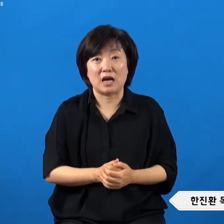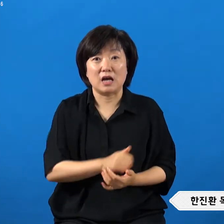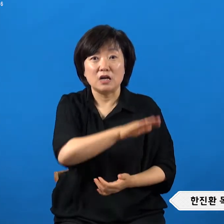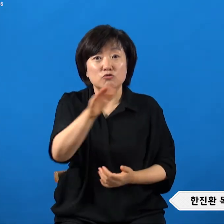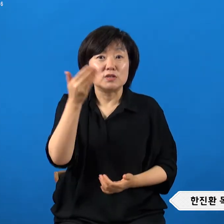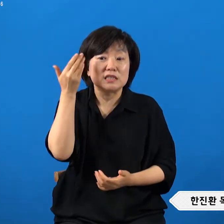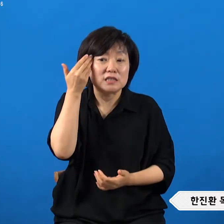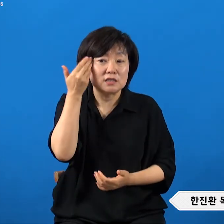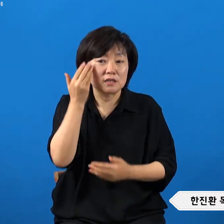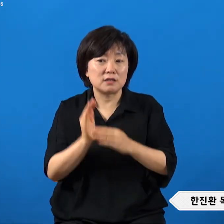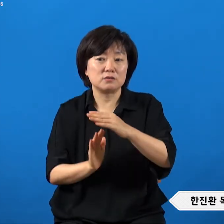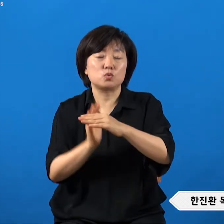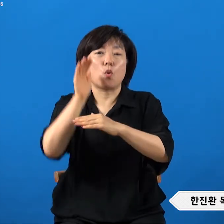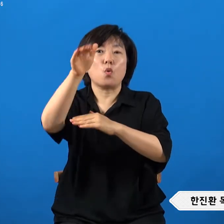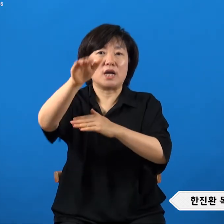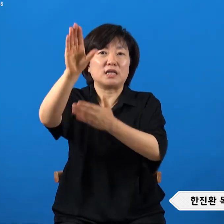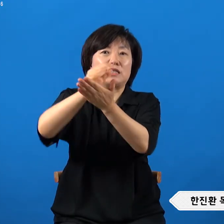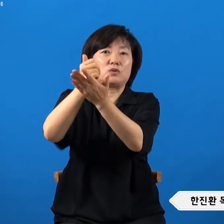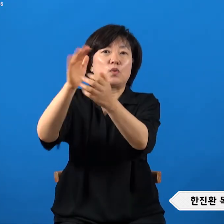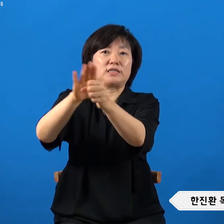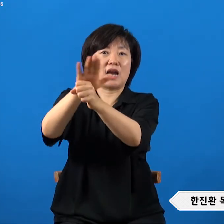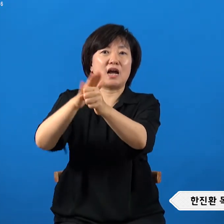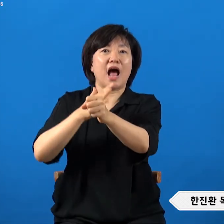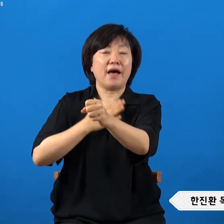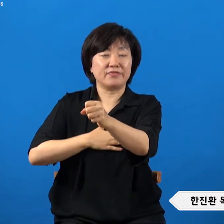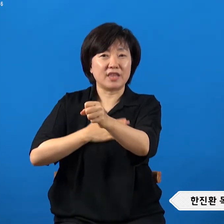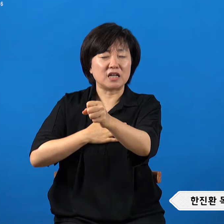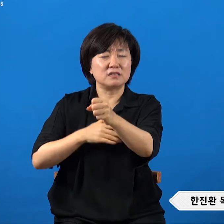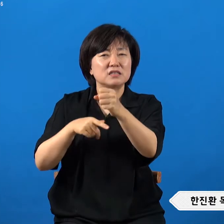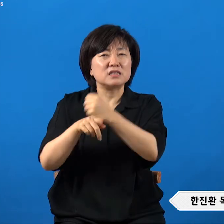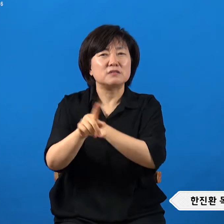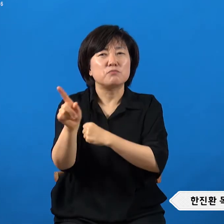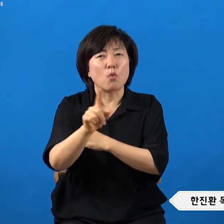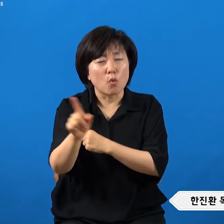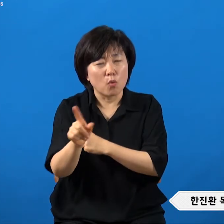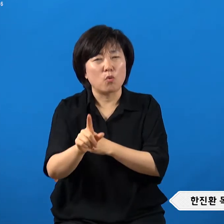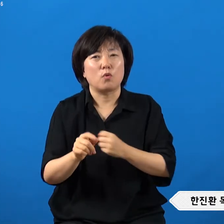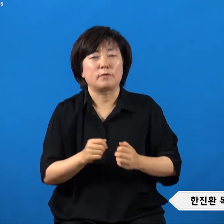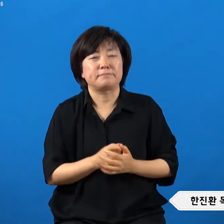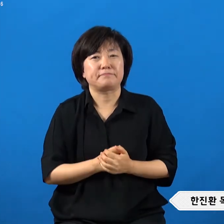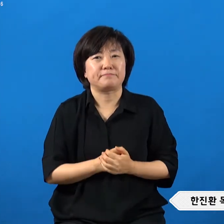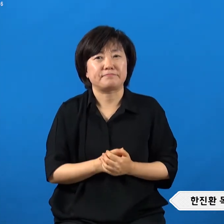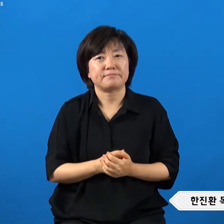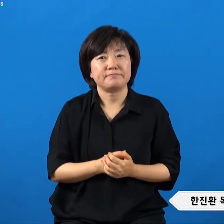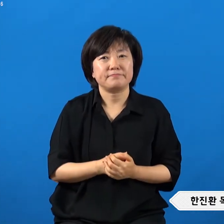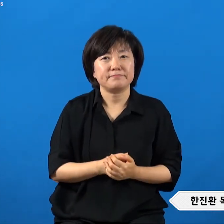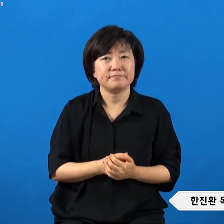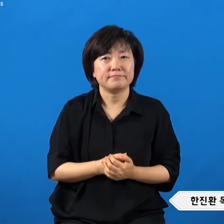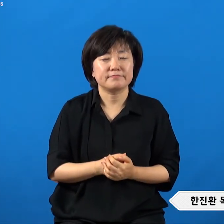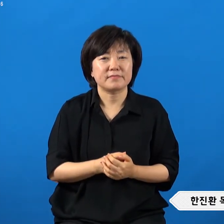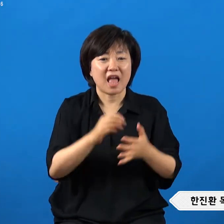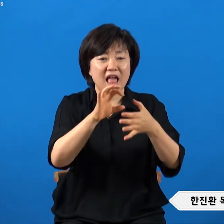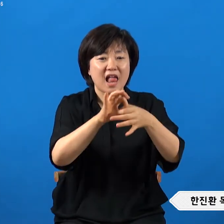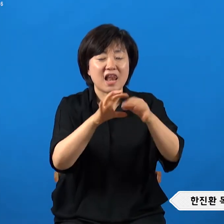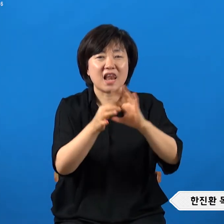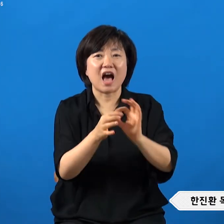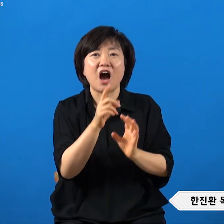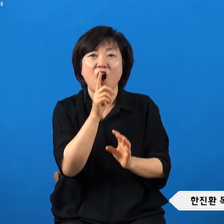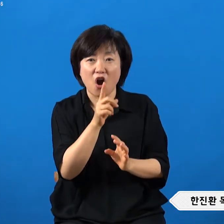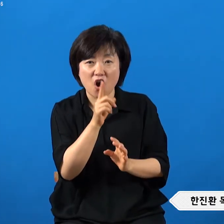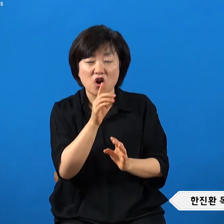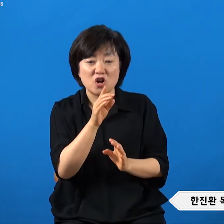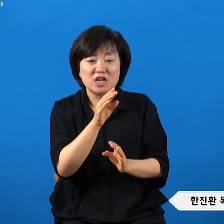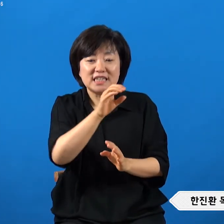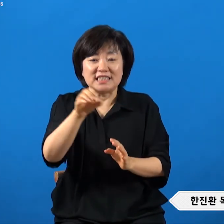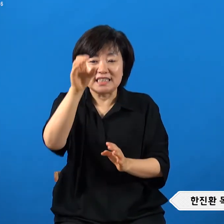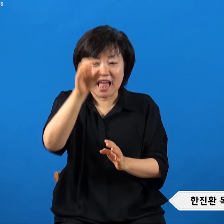우리 지식을 초월하는 그 그리스도의 사랑을 안다는 것은 어떻게 아는 것을 말하는 것일까? 헬라어,